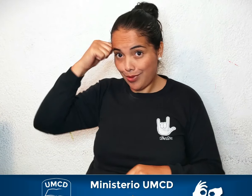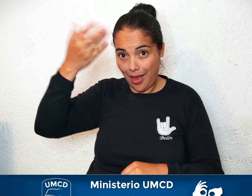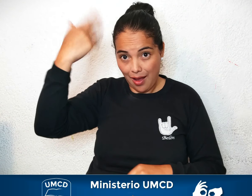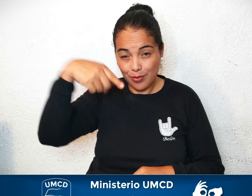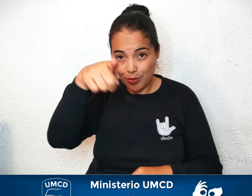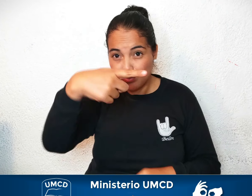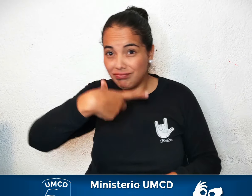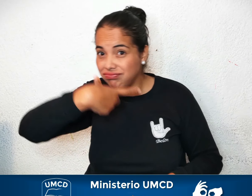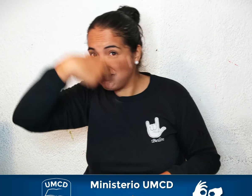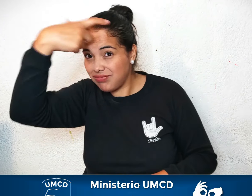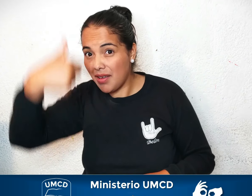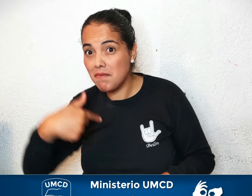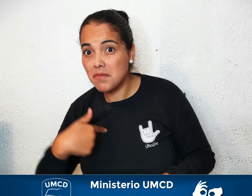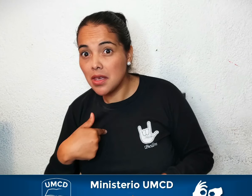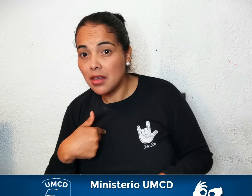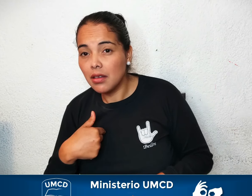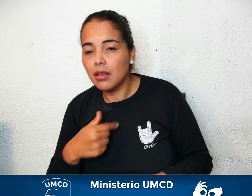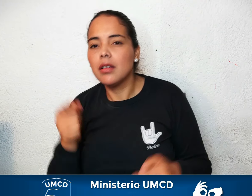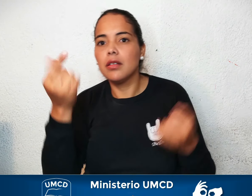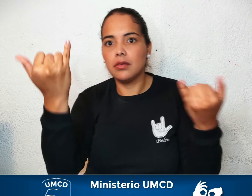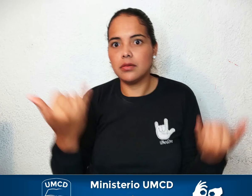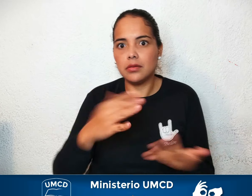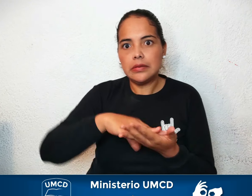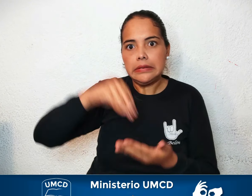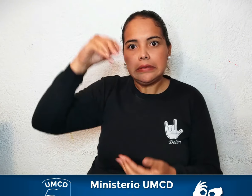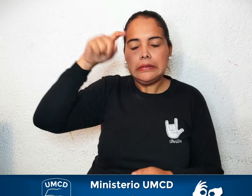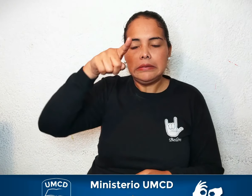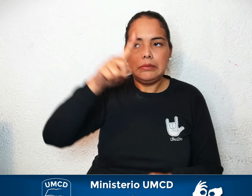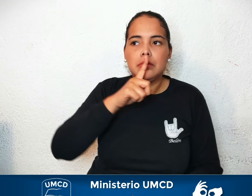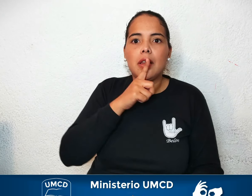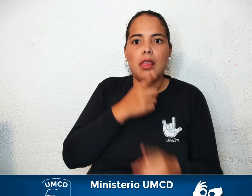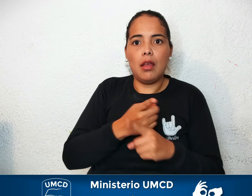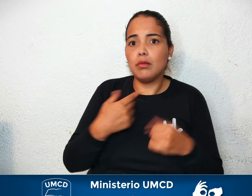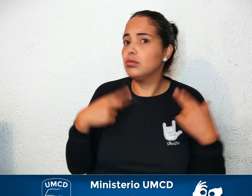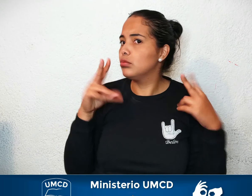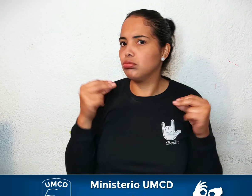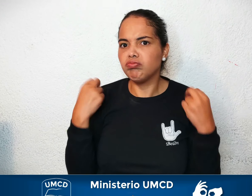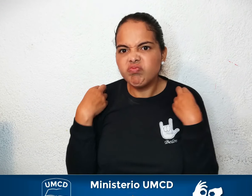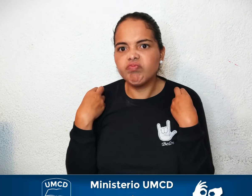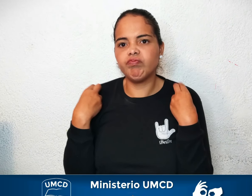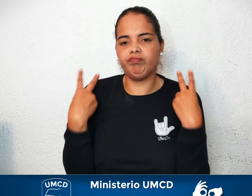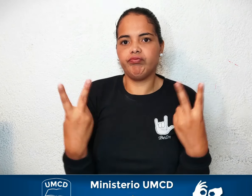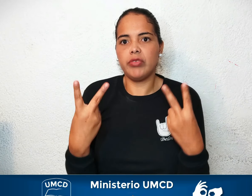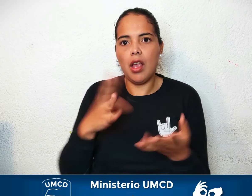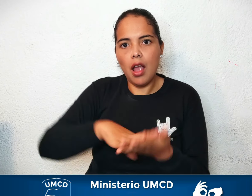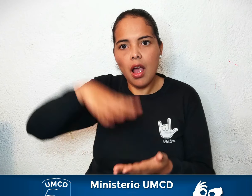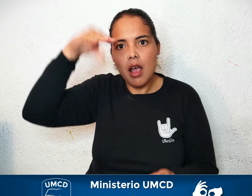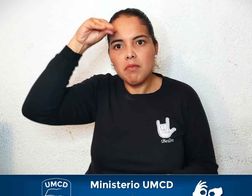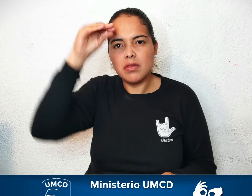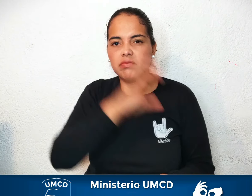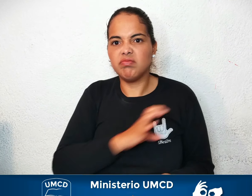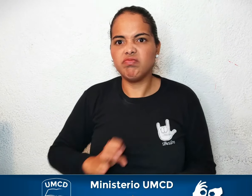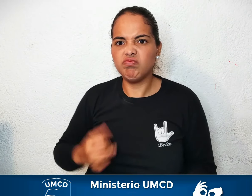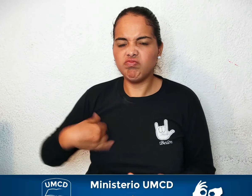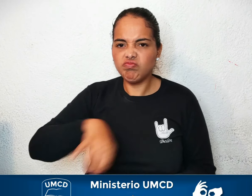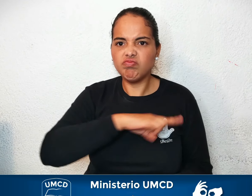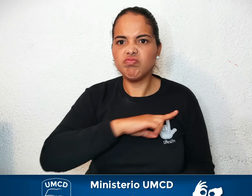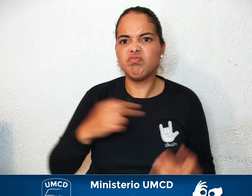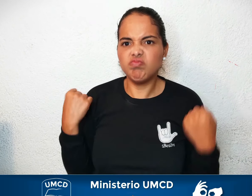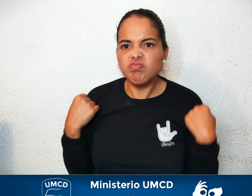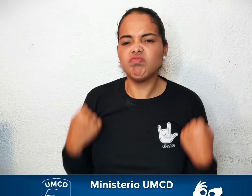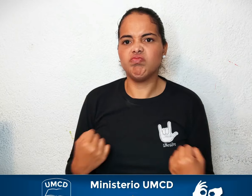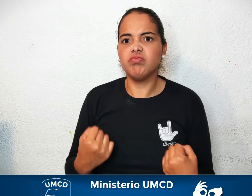mundo. Y el contexto de su presencia y de su promesa de la presencia va en torno a que nosotros